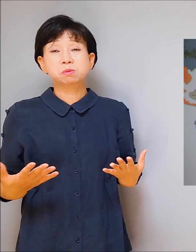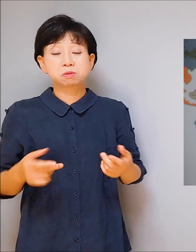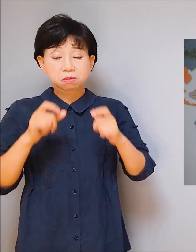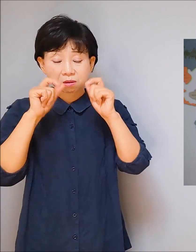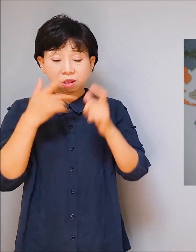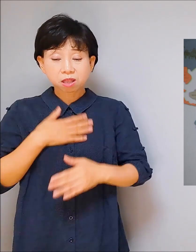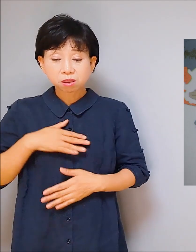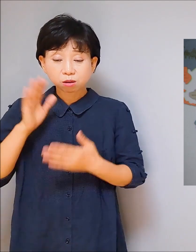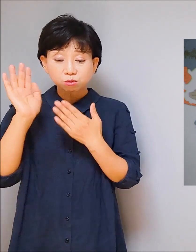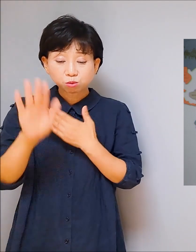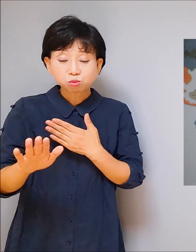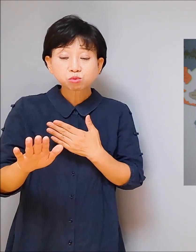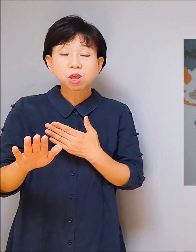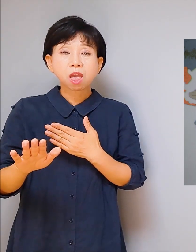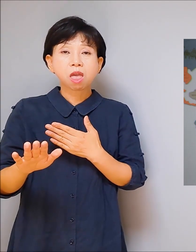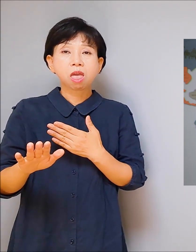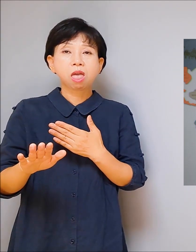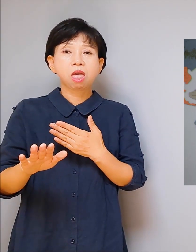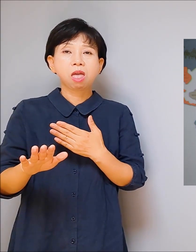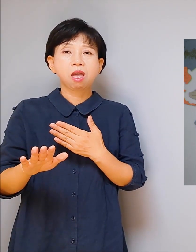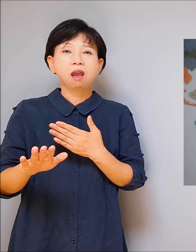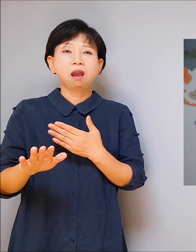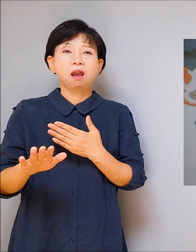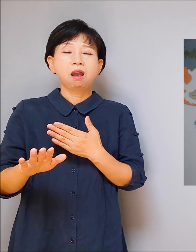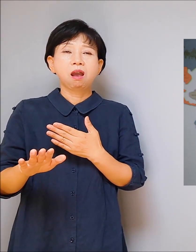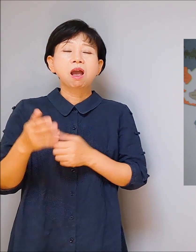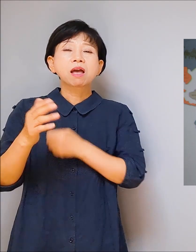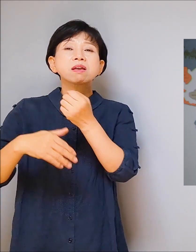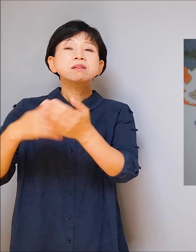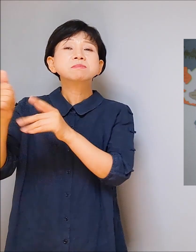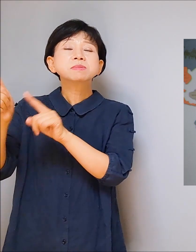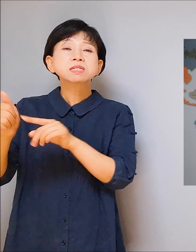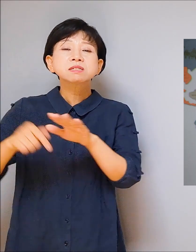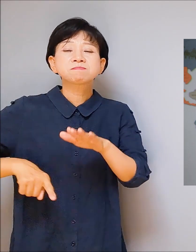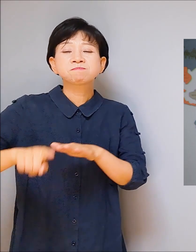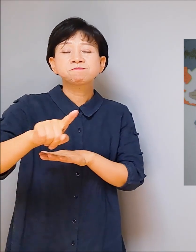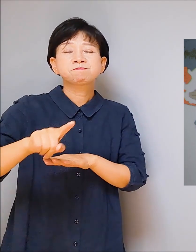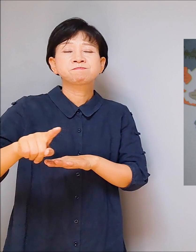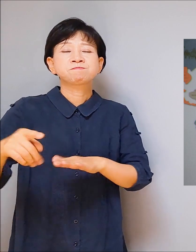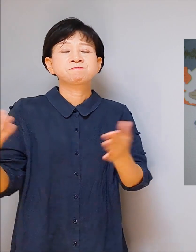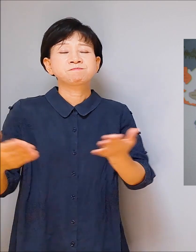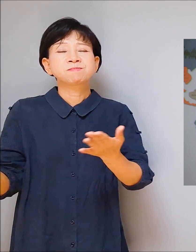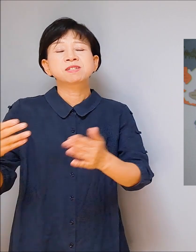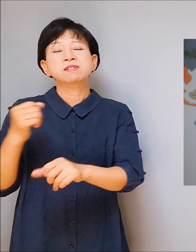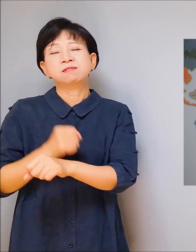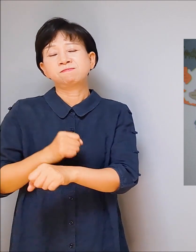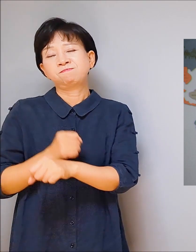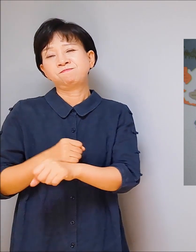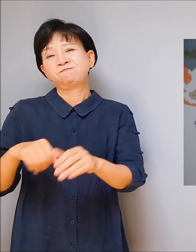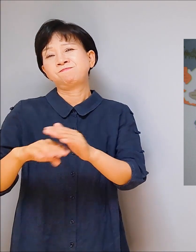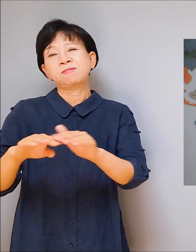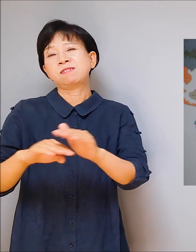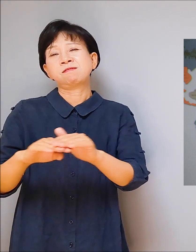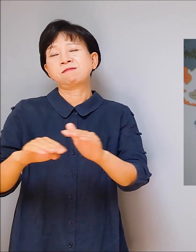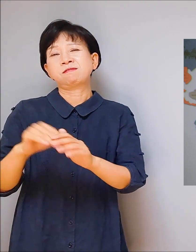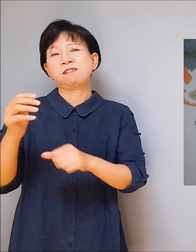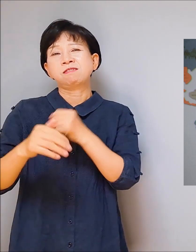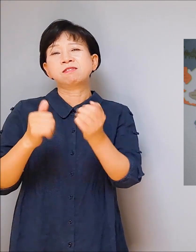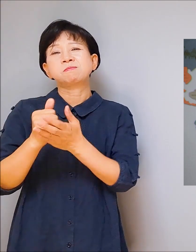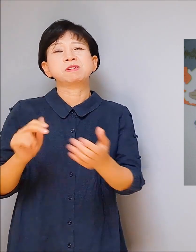깨닫고 난 이후에, 그러니까 그 다음에 누가 일하신 거예요? 하나님이 일하신 거죠. 그건 하나님의